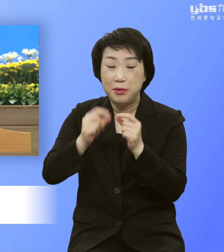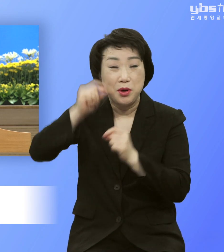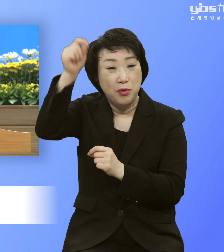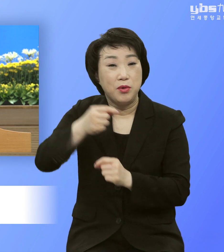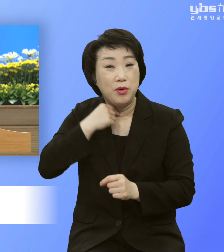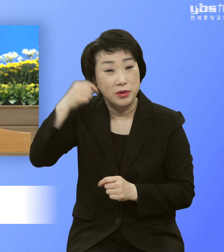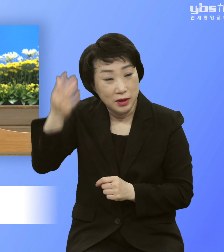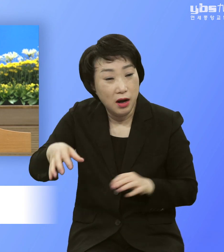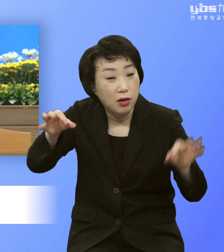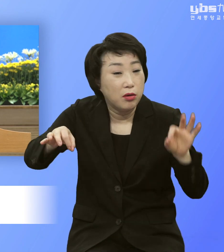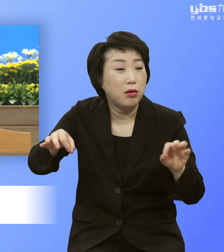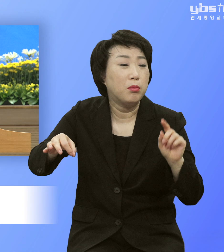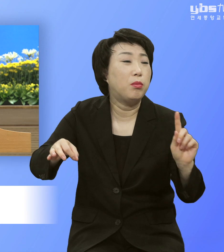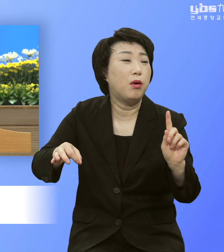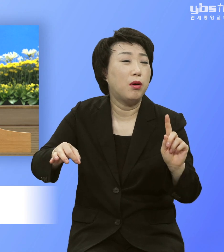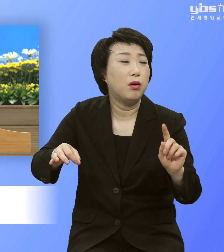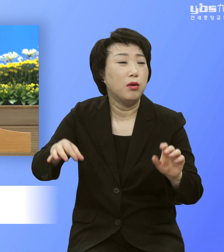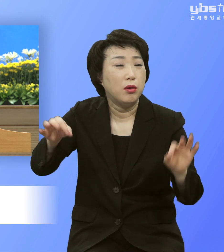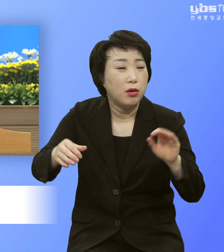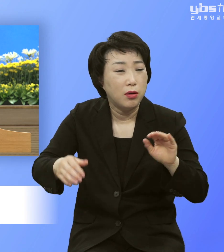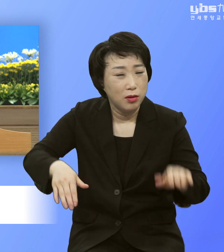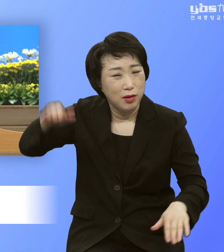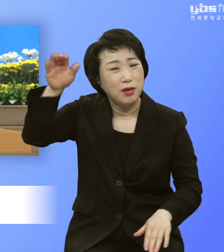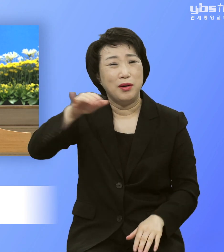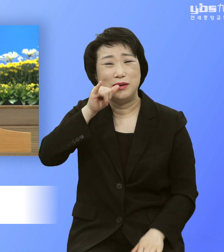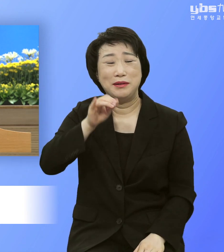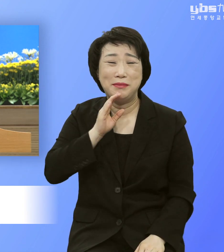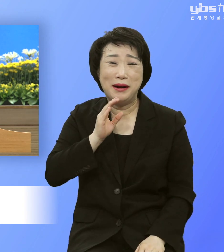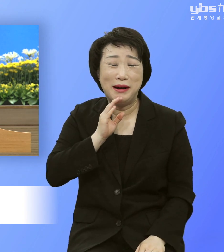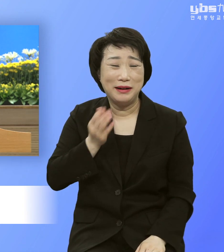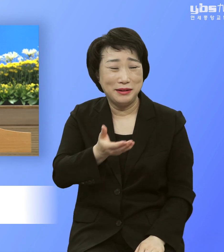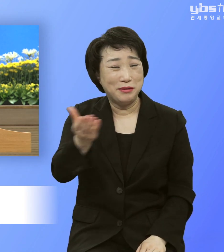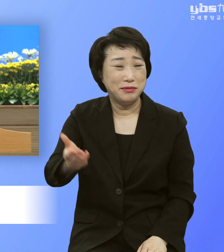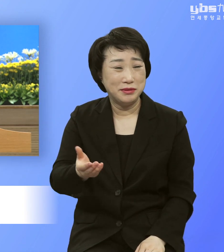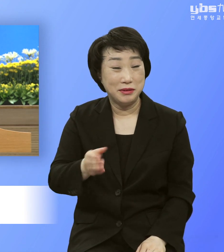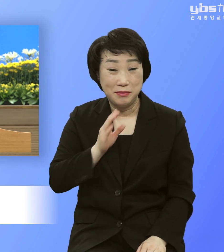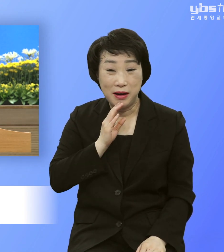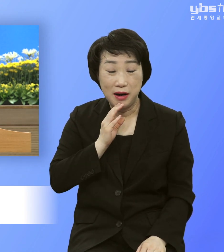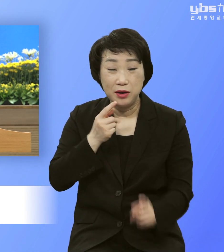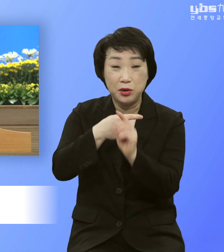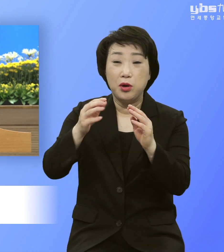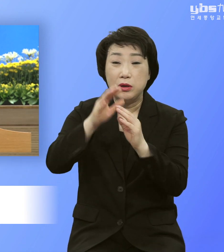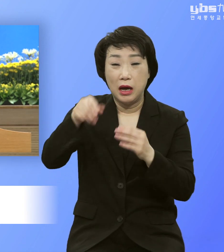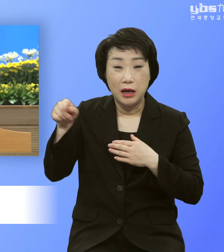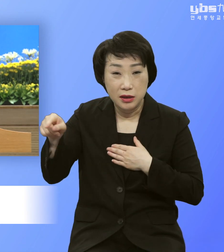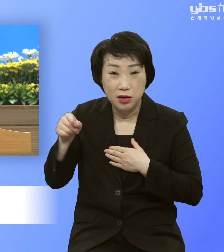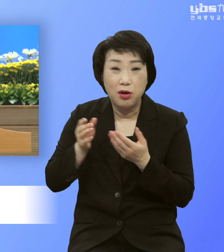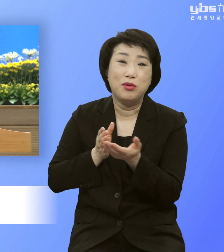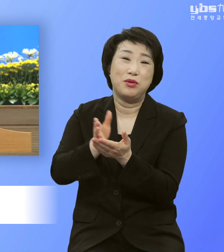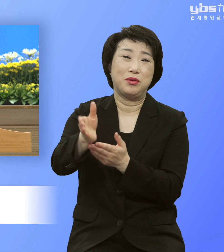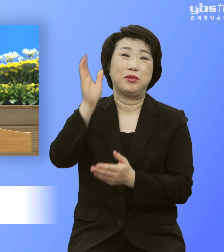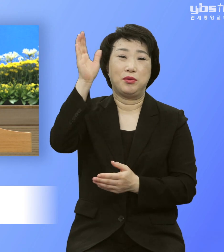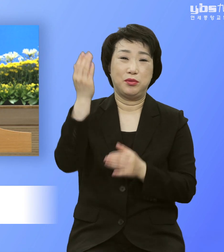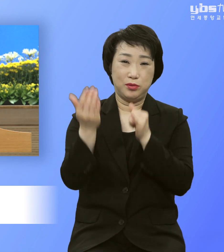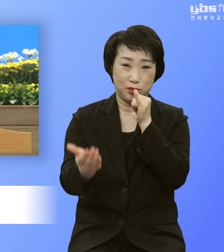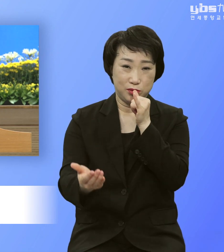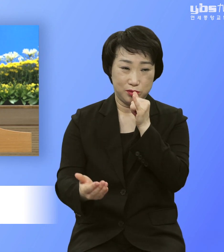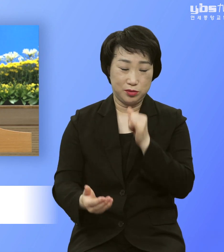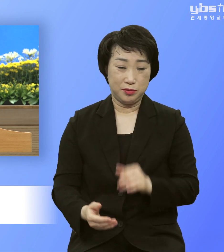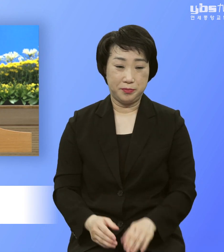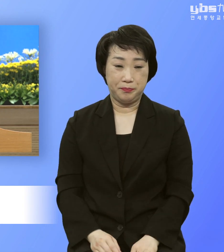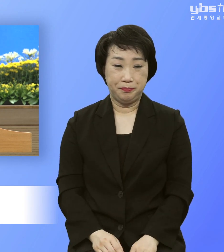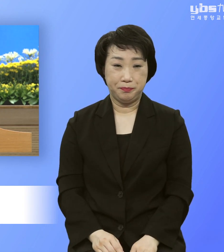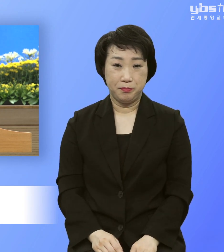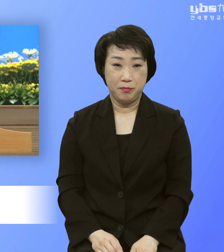있어야 되겠어요. 우리는 둘 중에 하나 선택해야 되는데, 그래서 교회는 그걸 주장하고 있는 거예요.